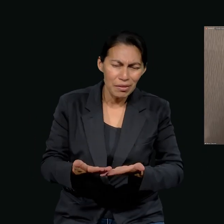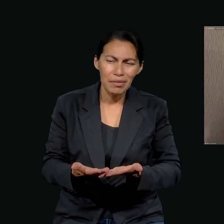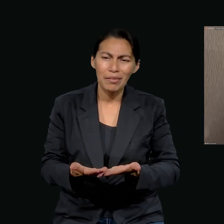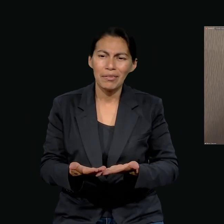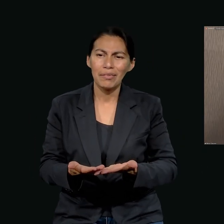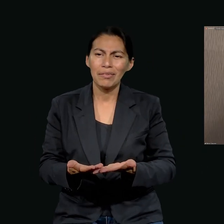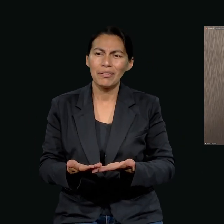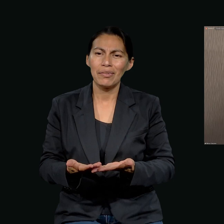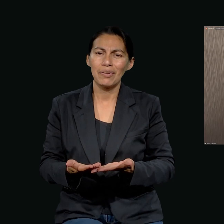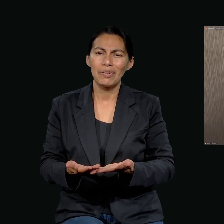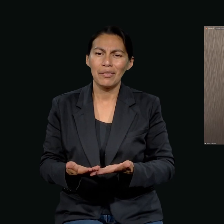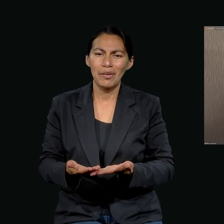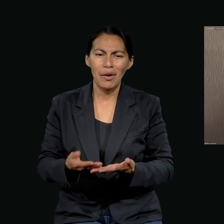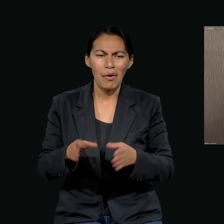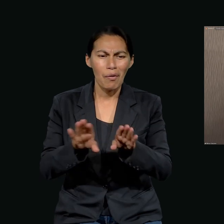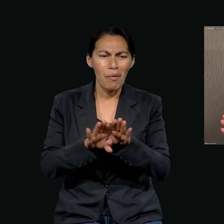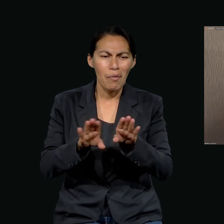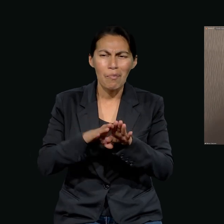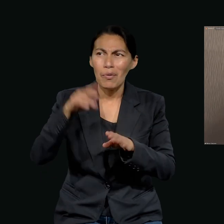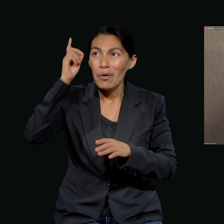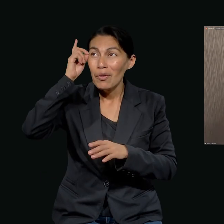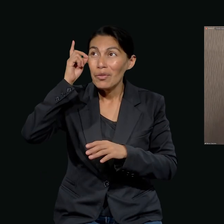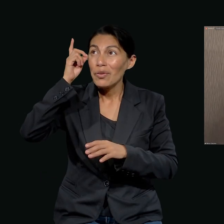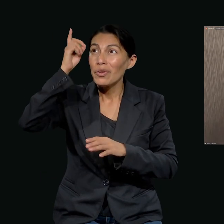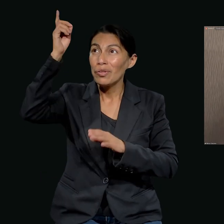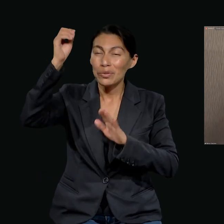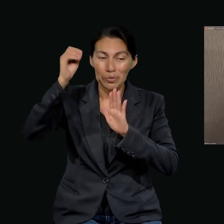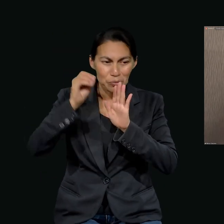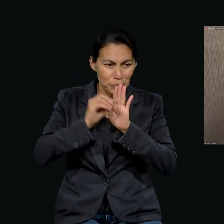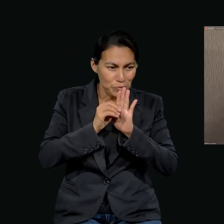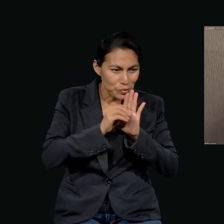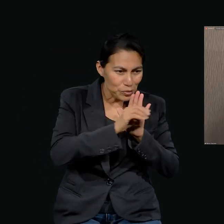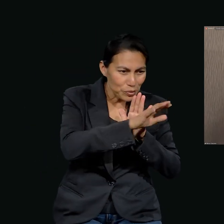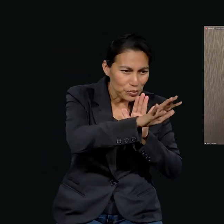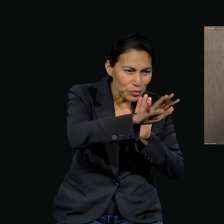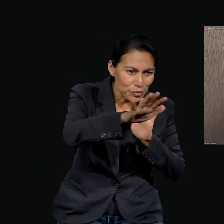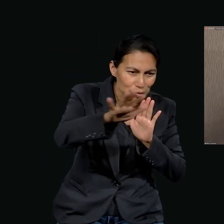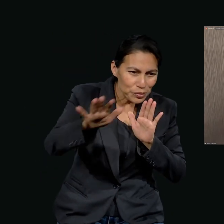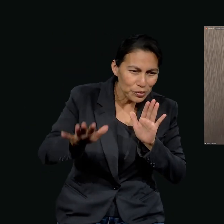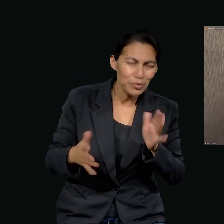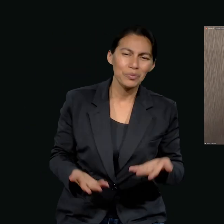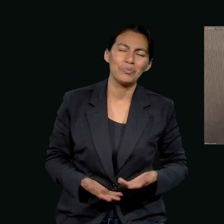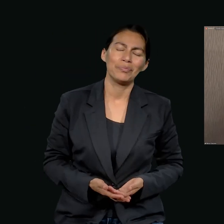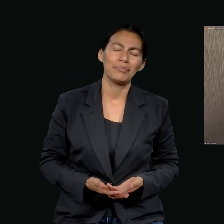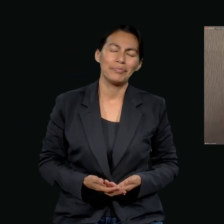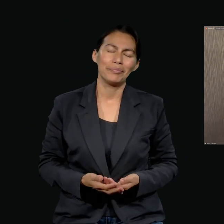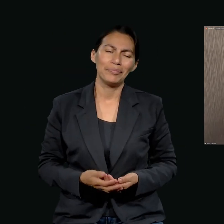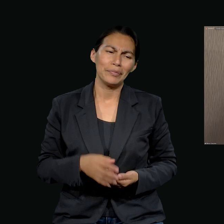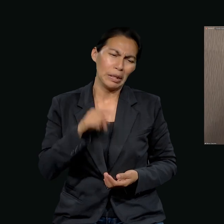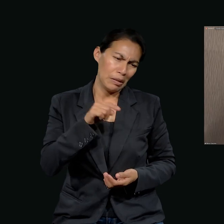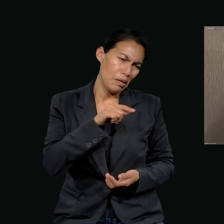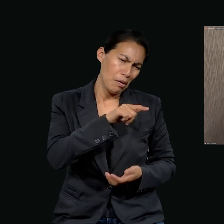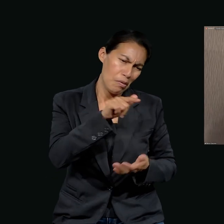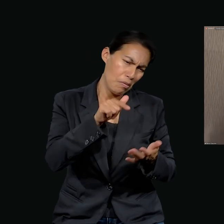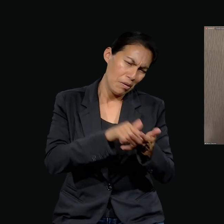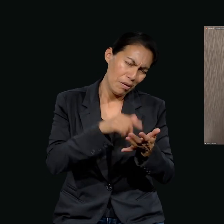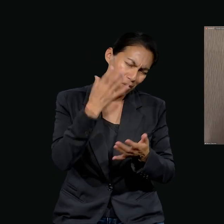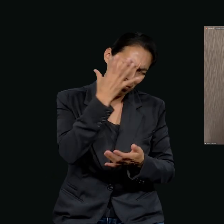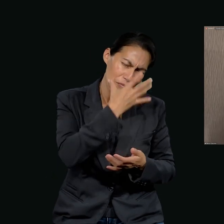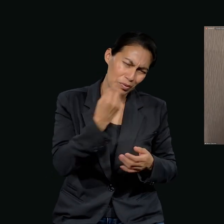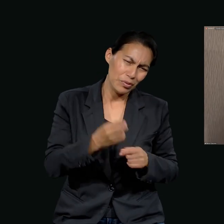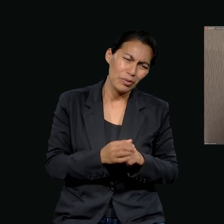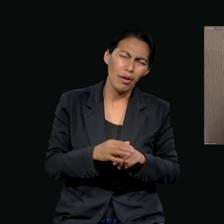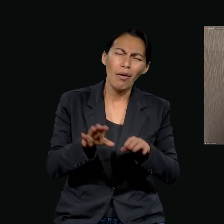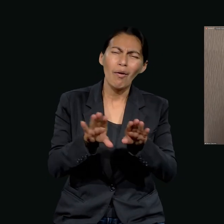como un instrumento de luz de la palabra, al expandir la palabra de Dios en aquellos lugares. Entonces,